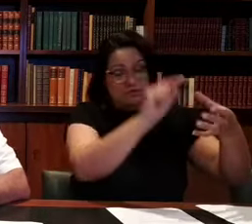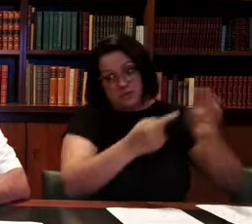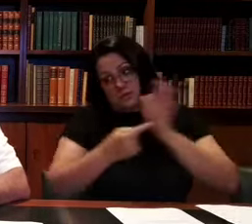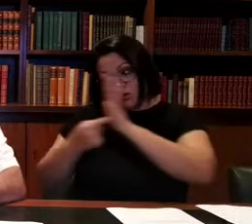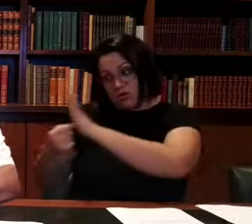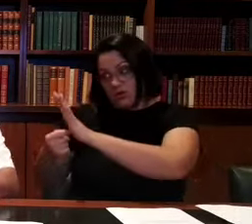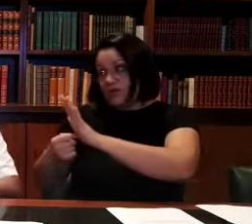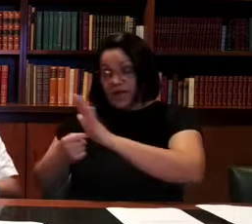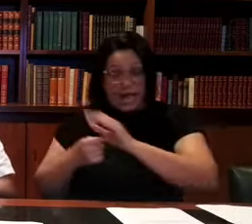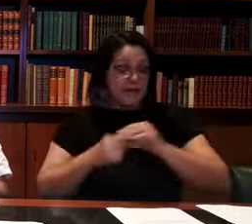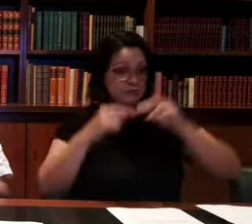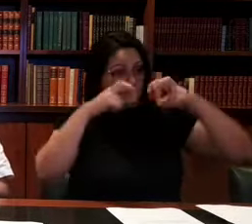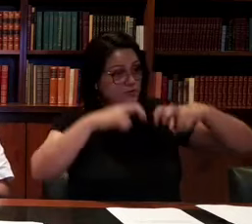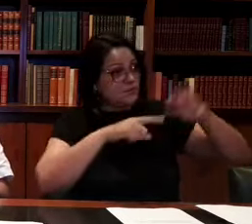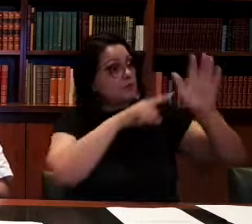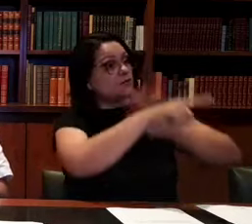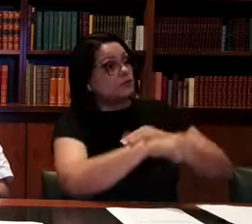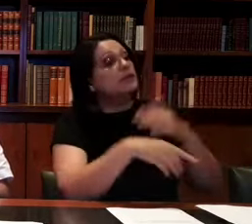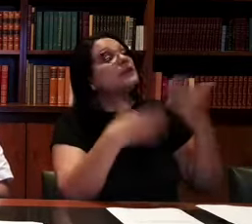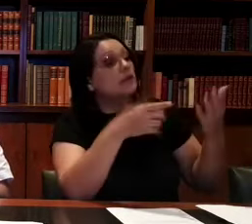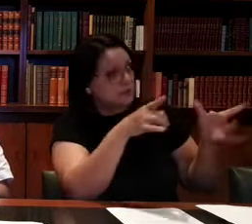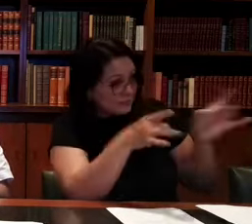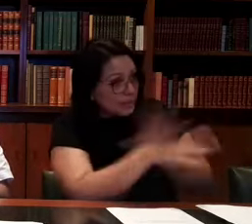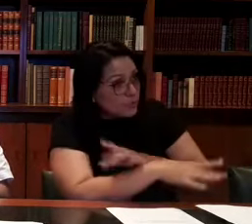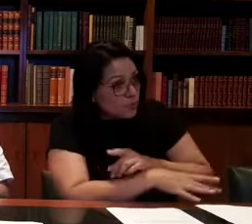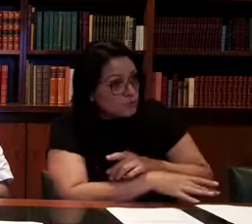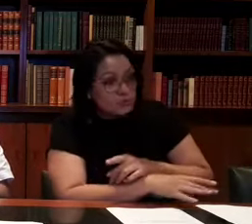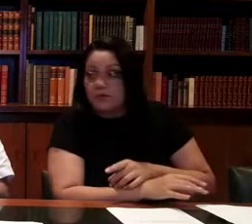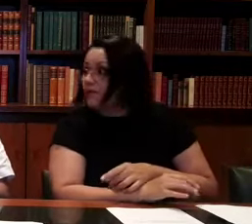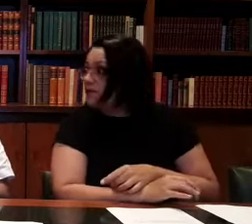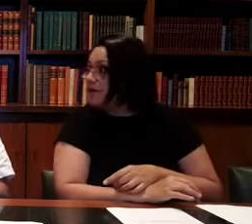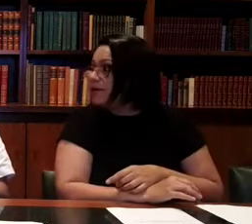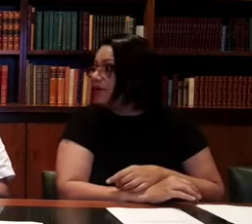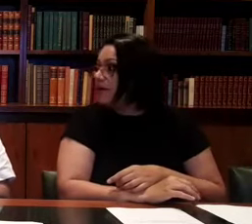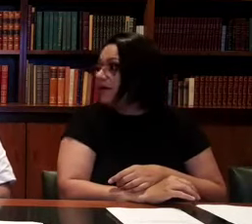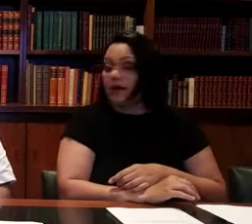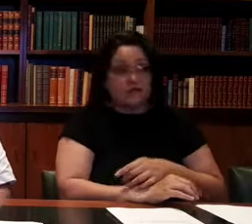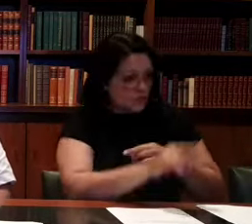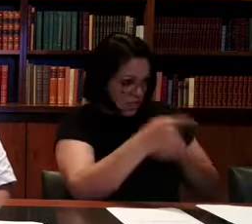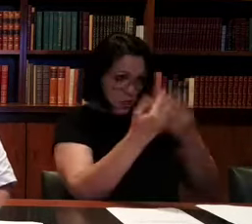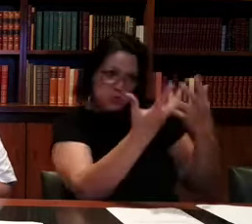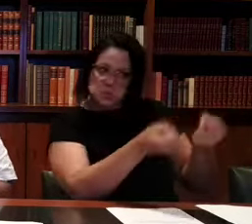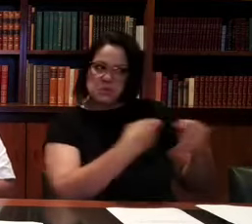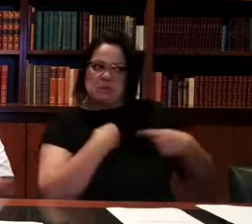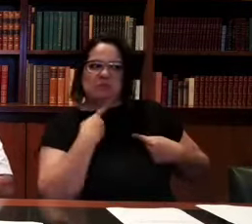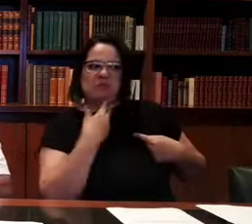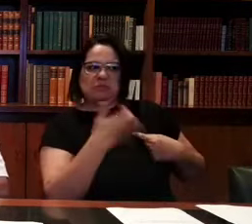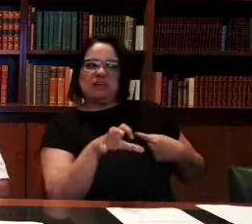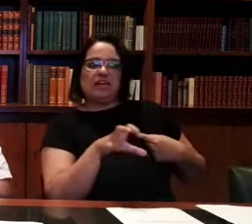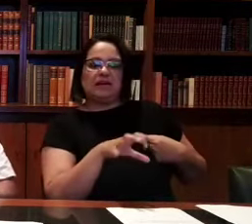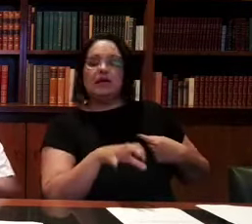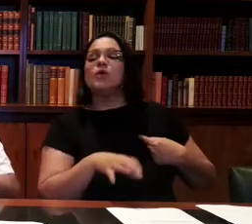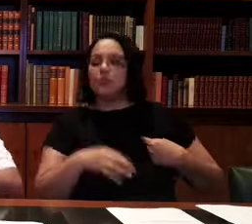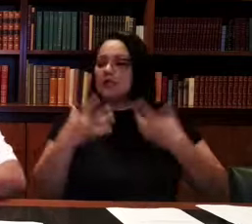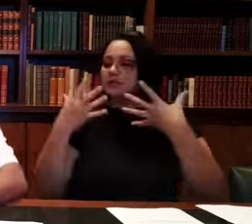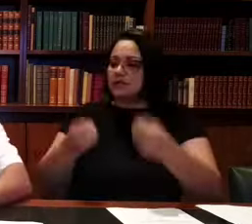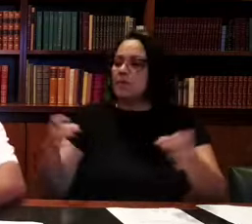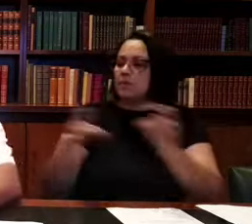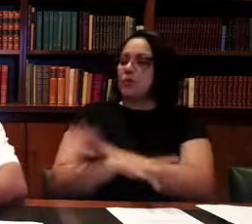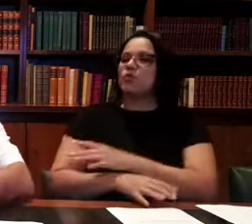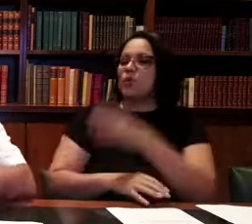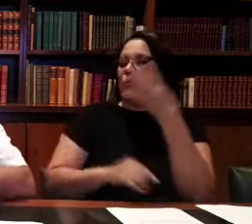fez a seguinte pergunta e aí e aí tá pronto parece agora que eu não queria isso para mim só pronto então Quatro motivos já